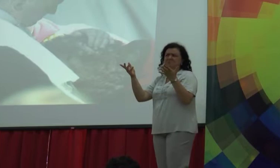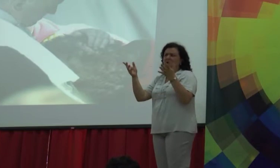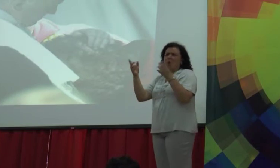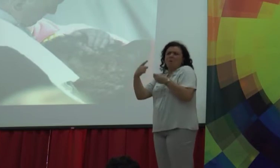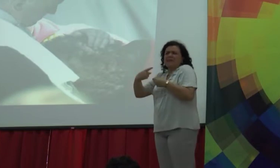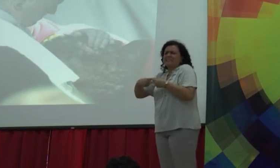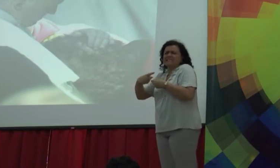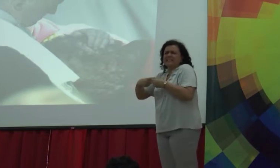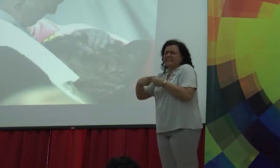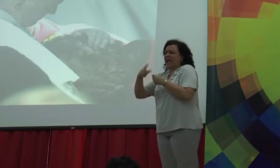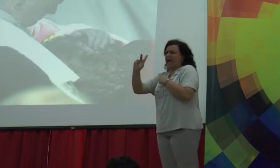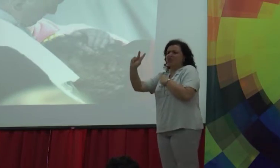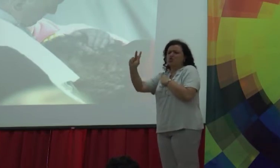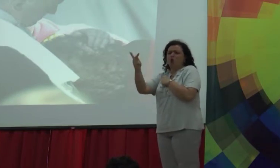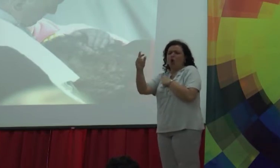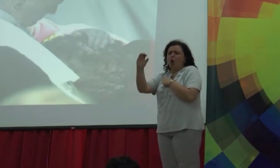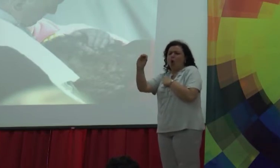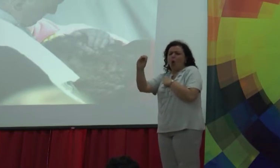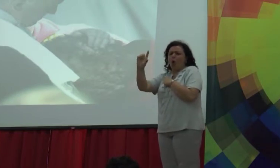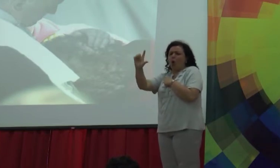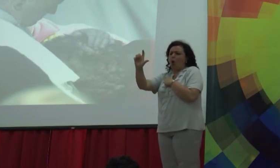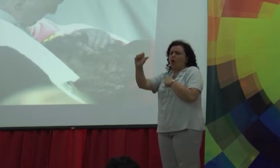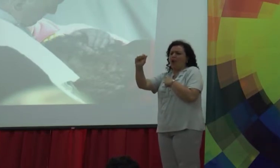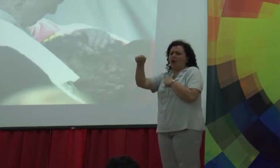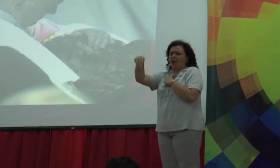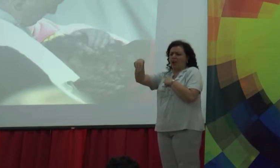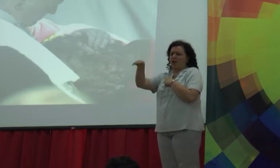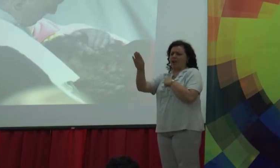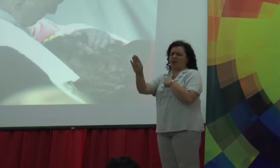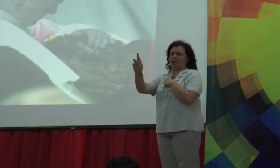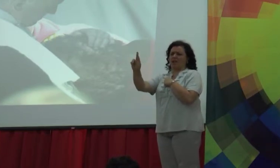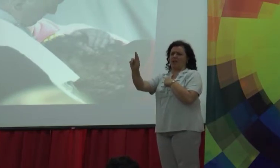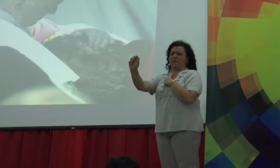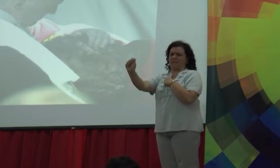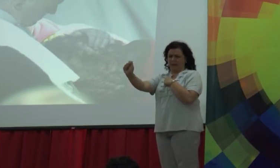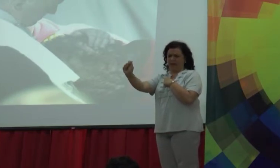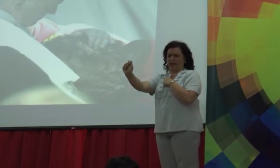né? Você, de repente,